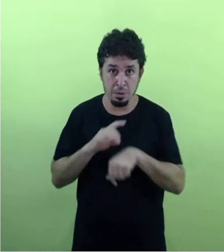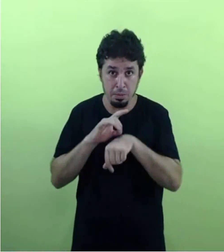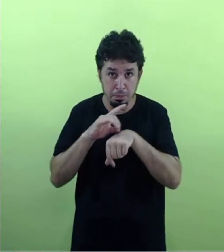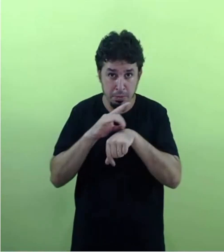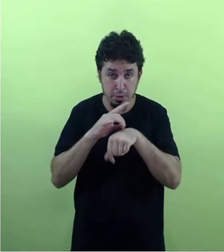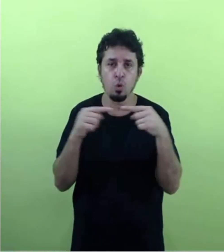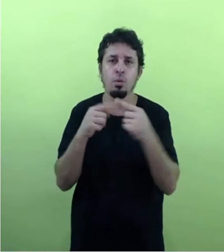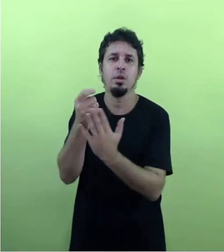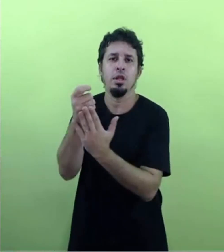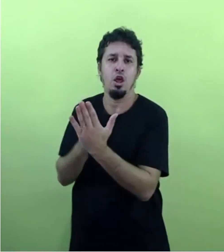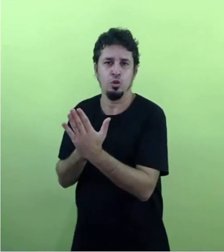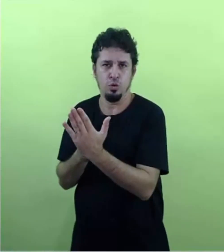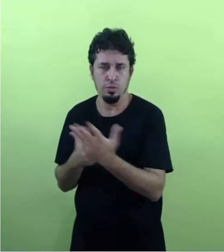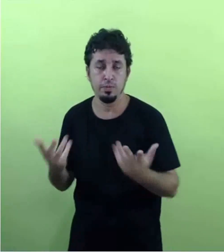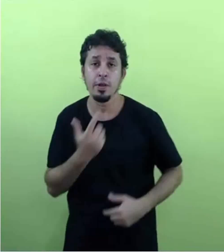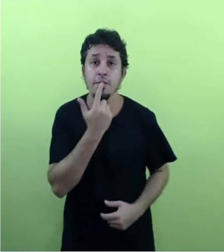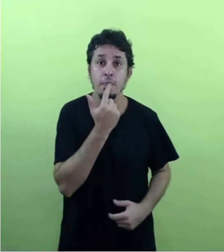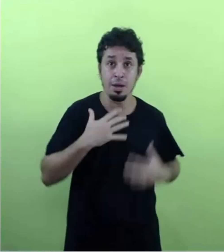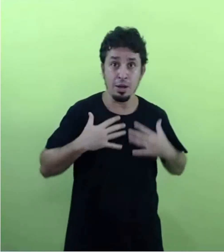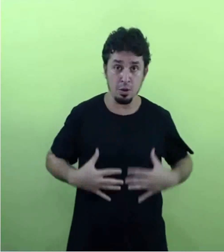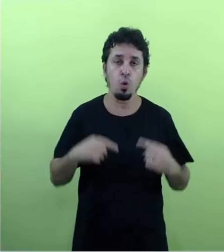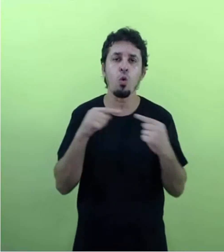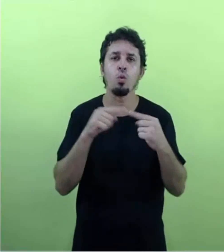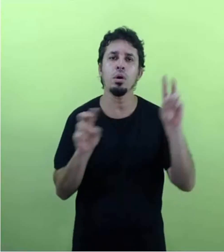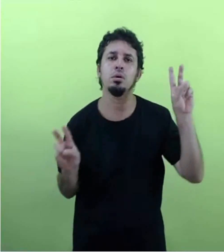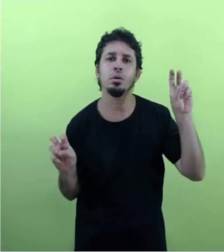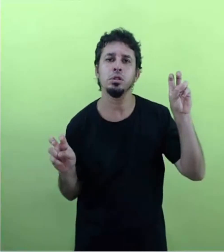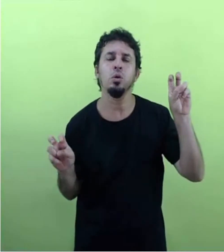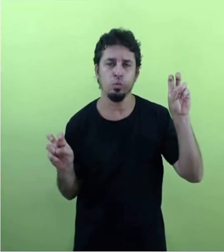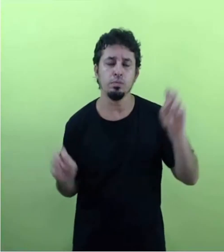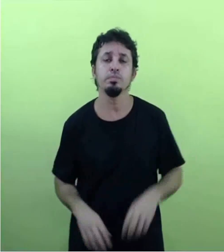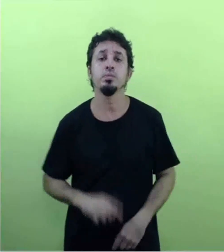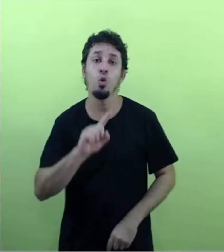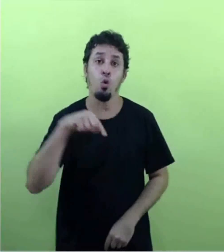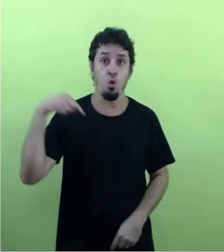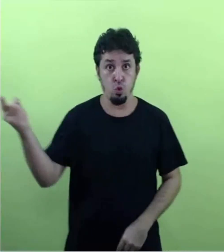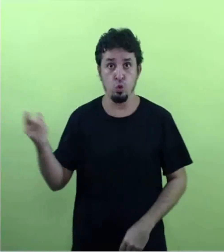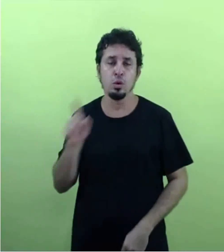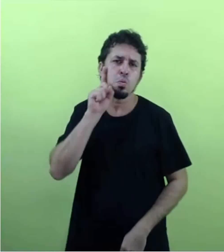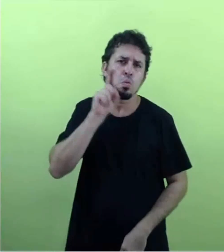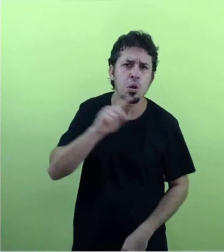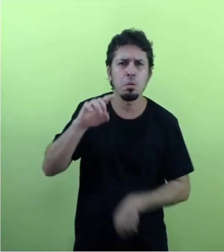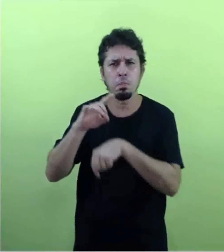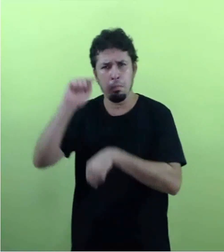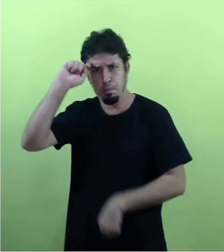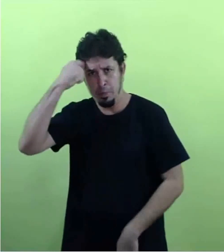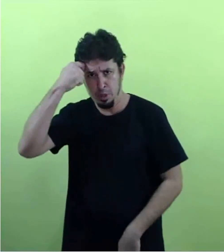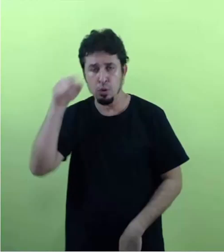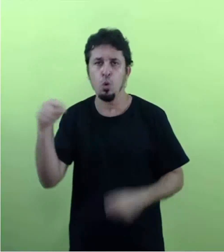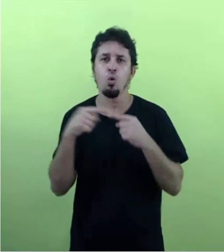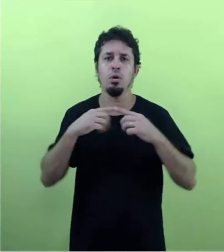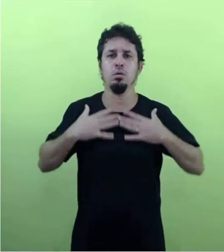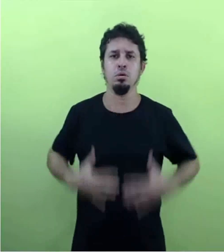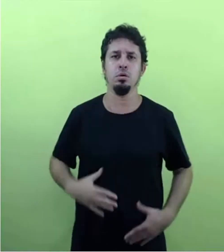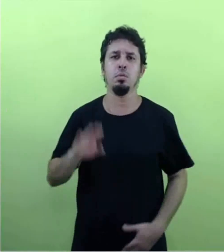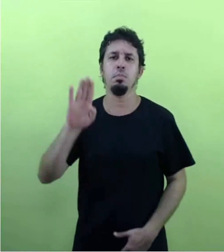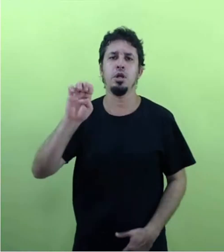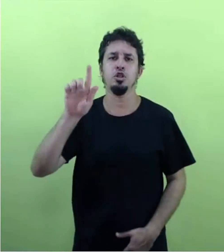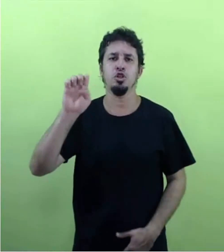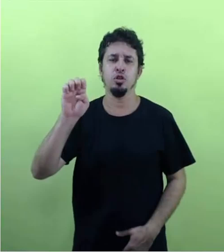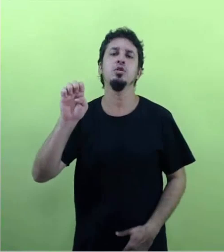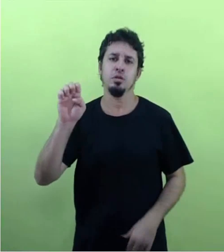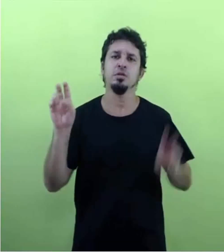para as citações. B. Pessoas morenas ou negras devem utilizar camisas com cor bege para os